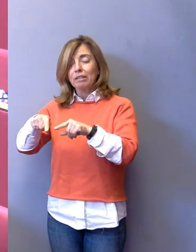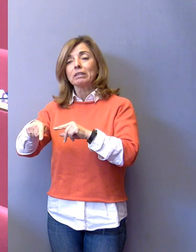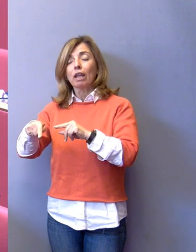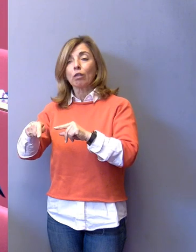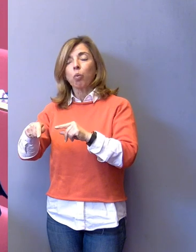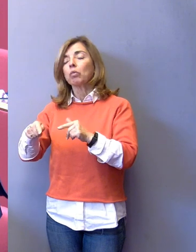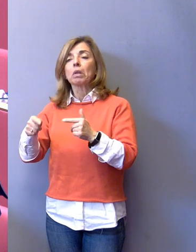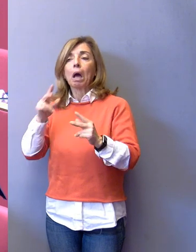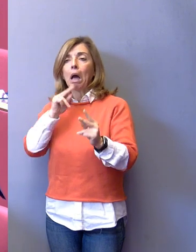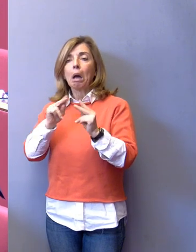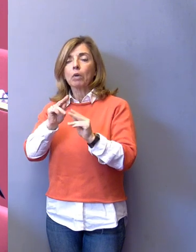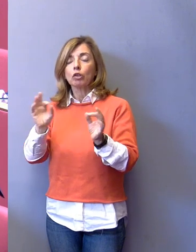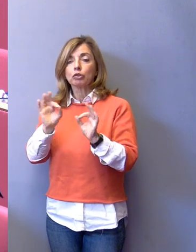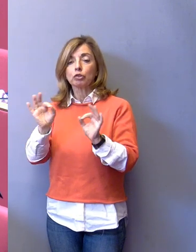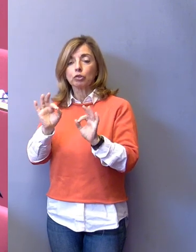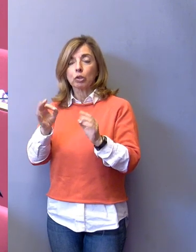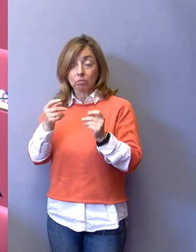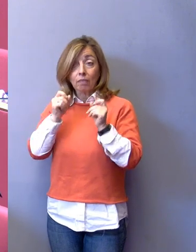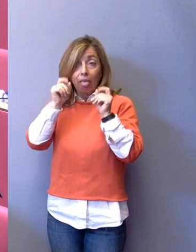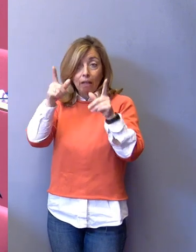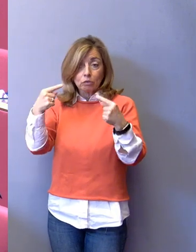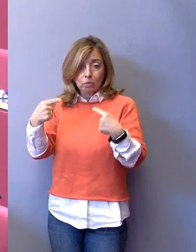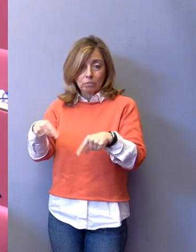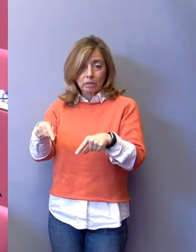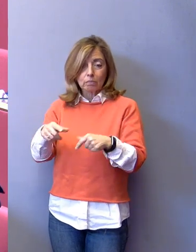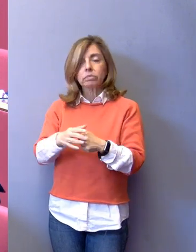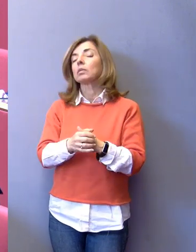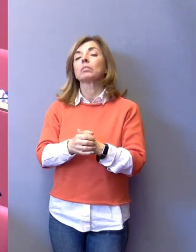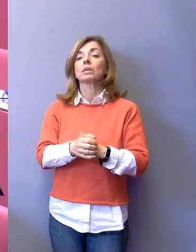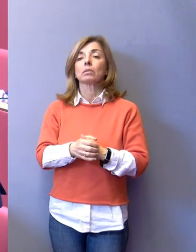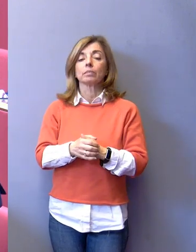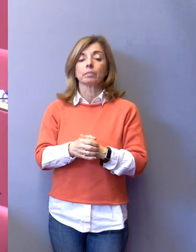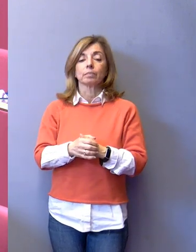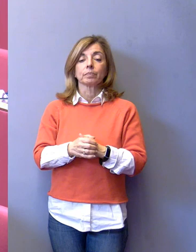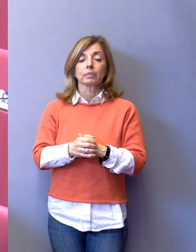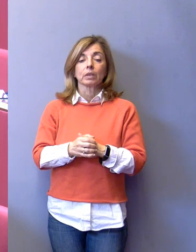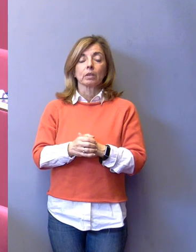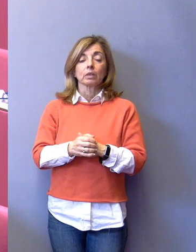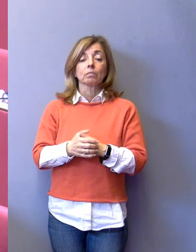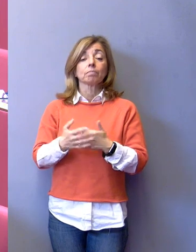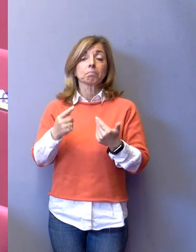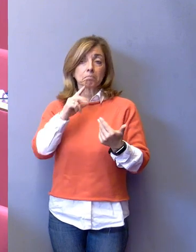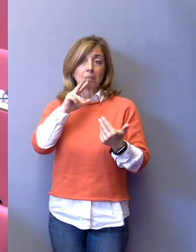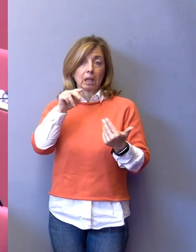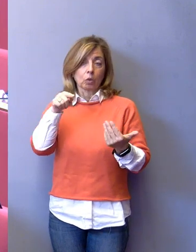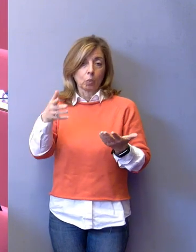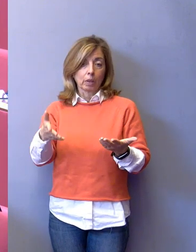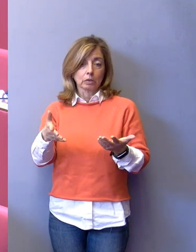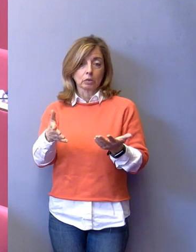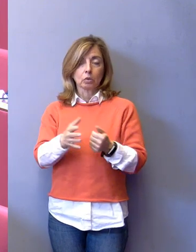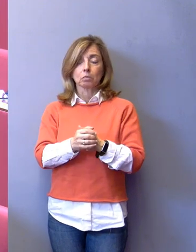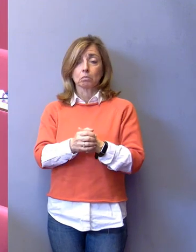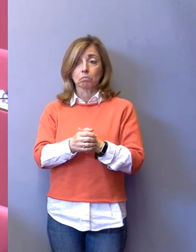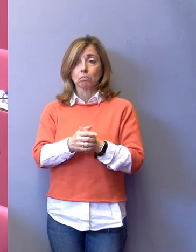chiarimenti che il consigliere bruzone bendato nell'illustrazione della sua richiesta di sospensiva detto questo come un appunto assolutamente